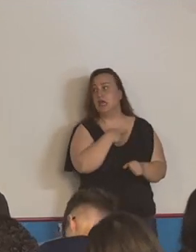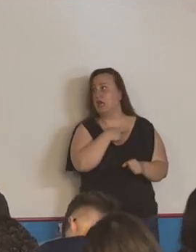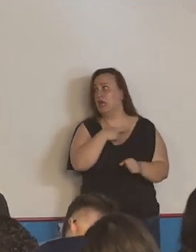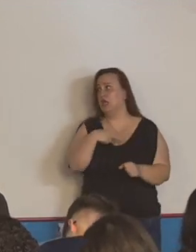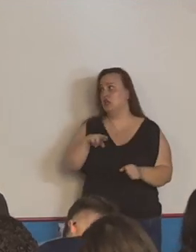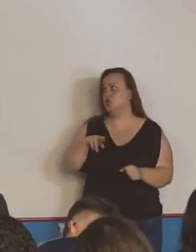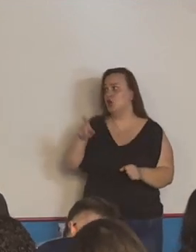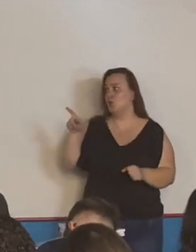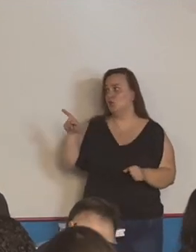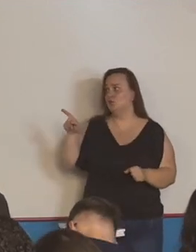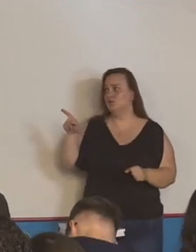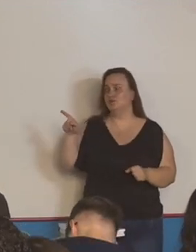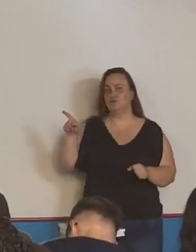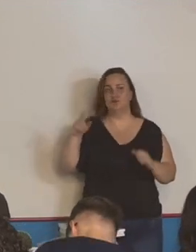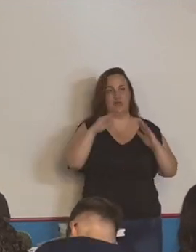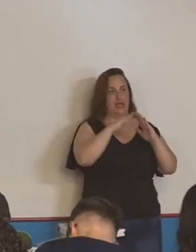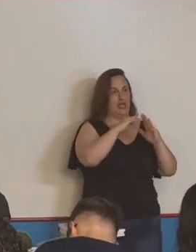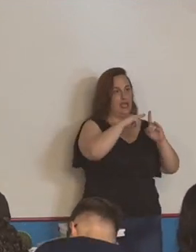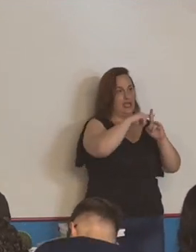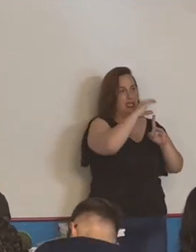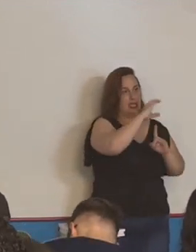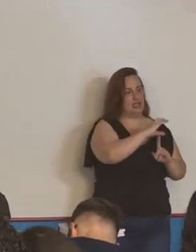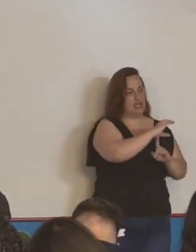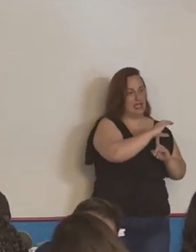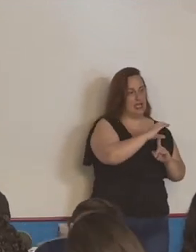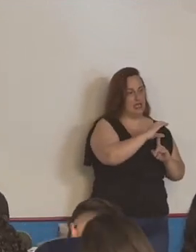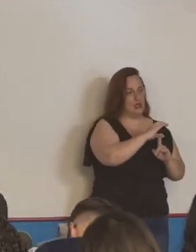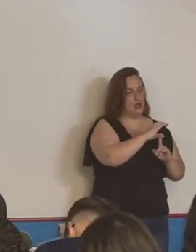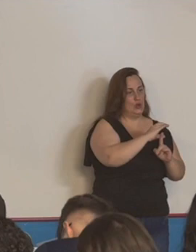a religião, né, a igreja